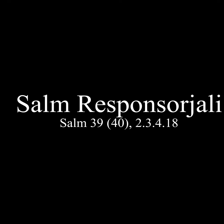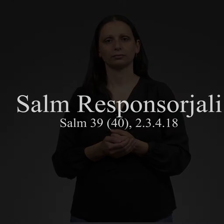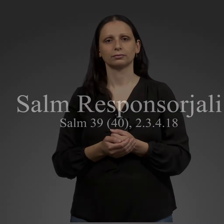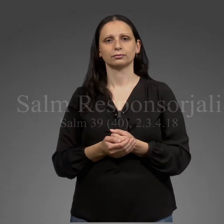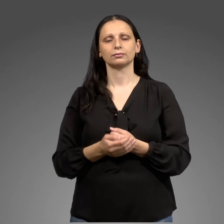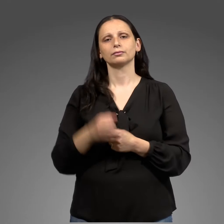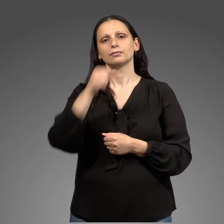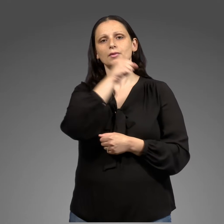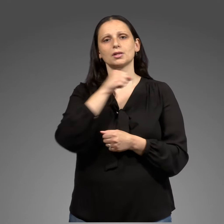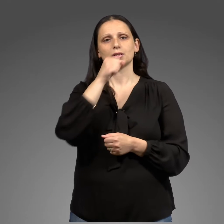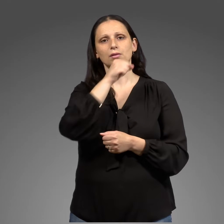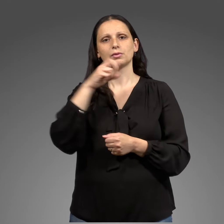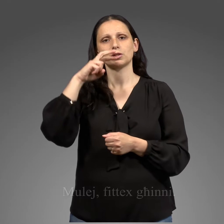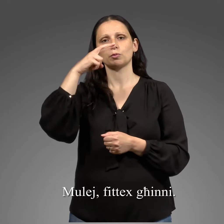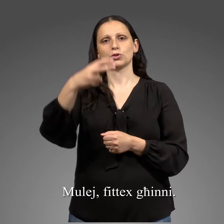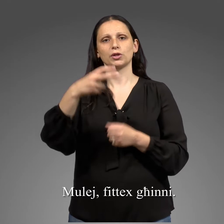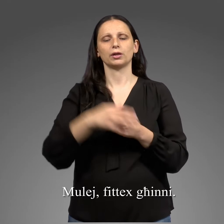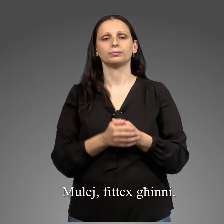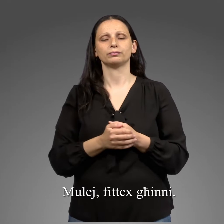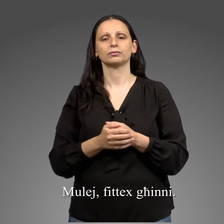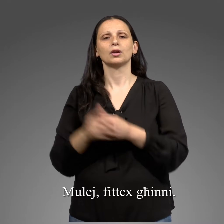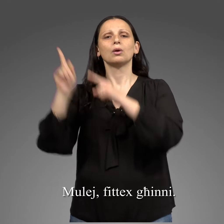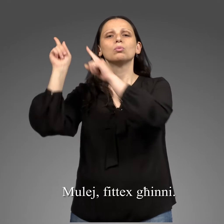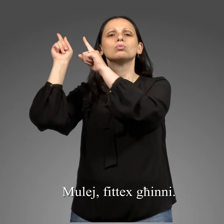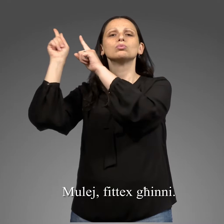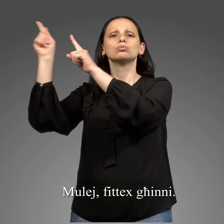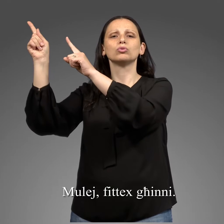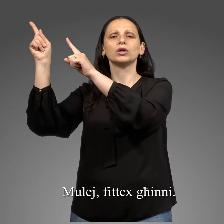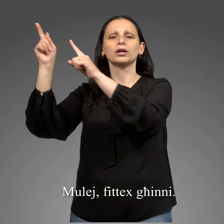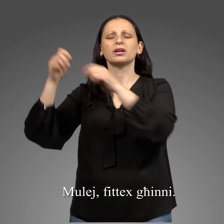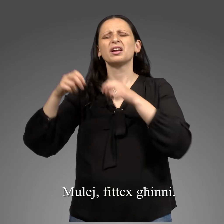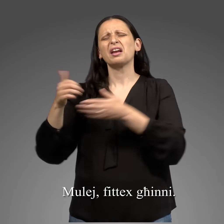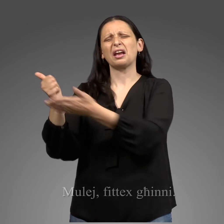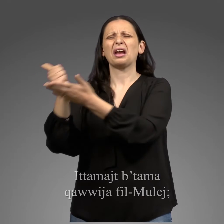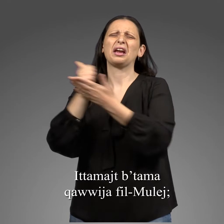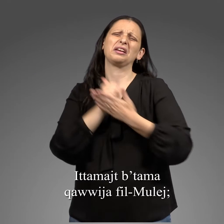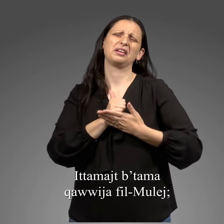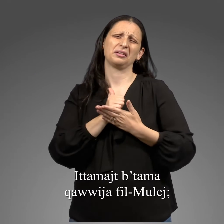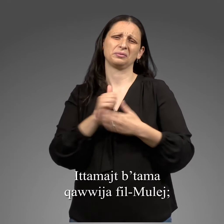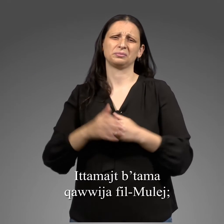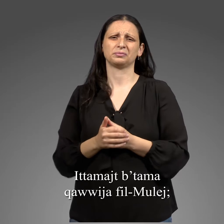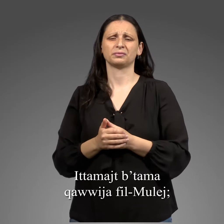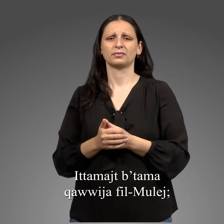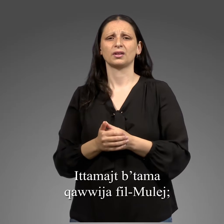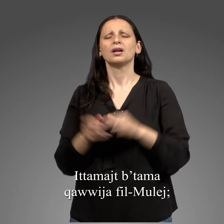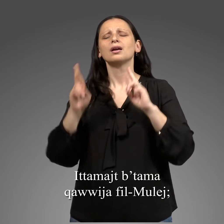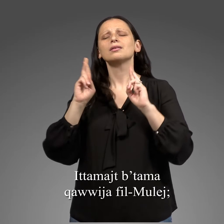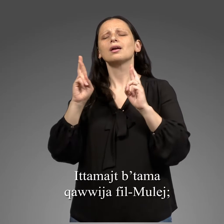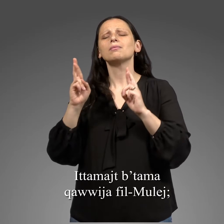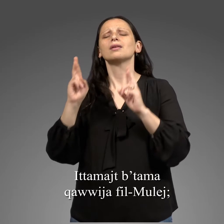San responsoriali muliħ fit-tashanni il-tamait b-ta' maqawija fi-l